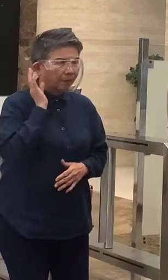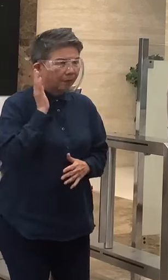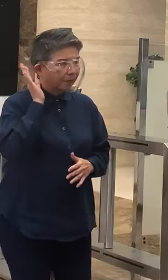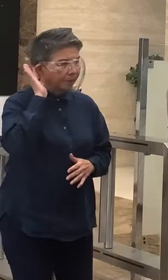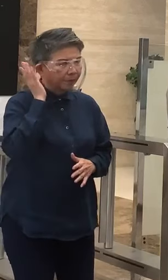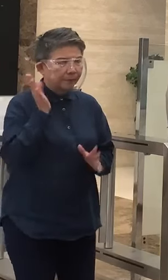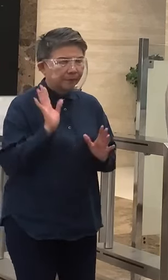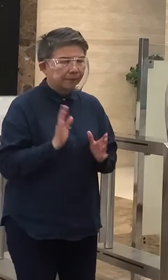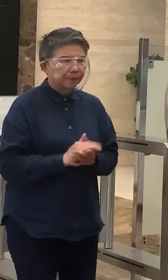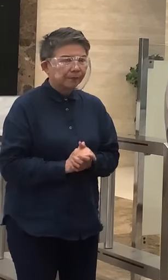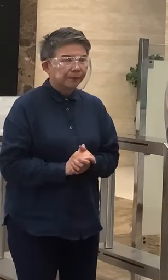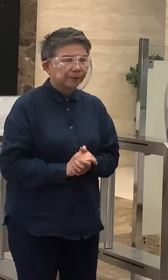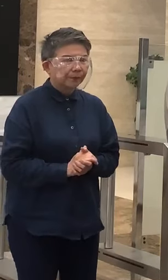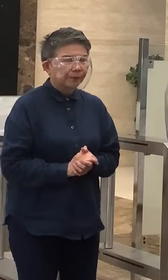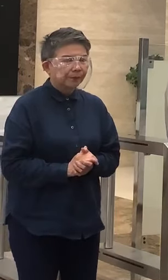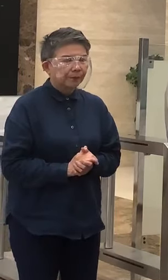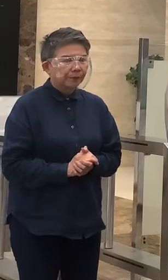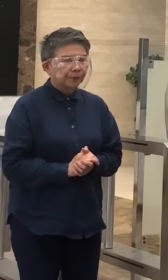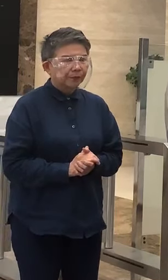g-dragon